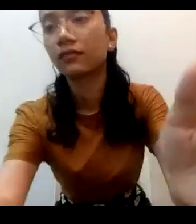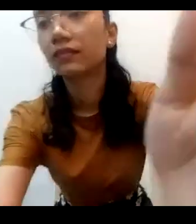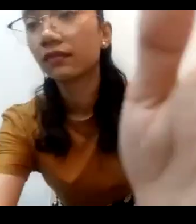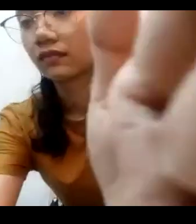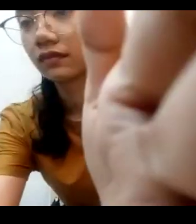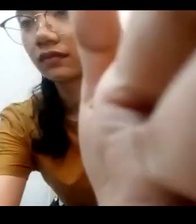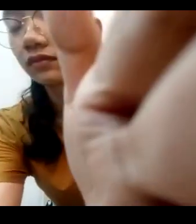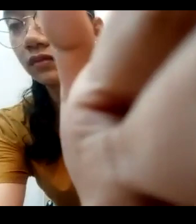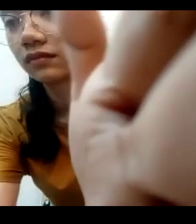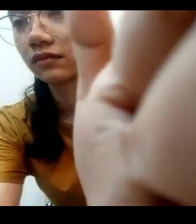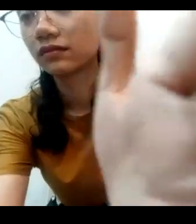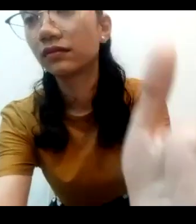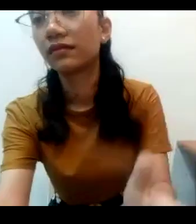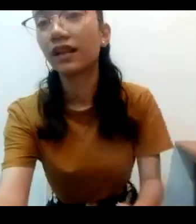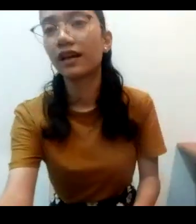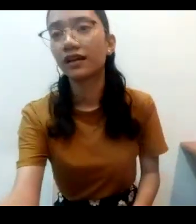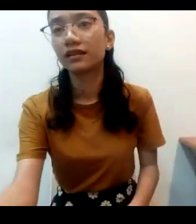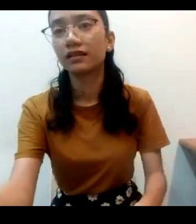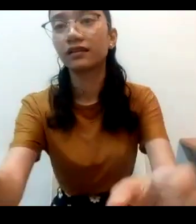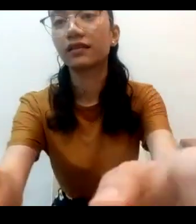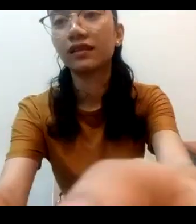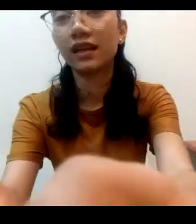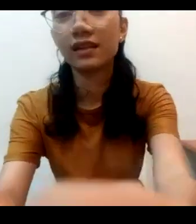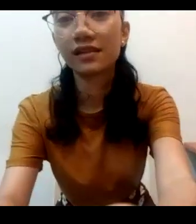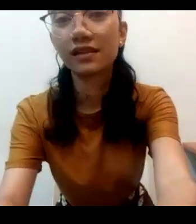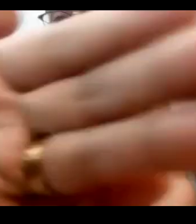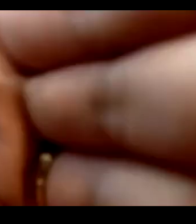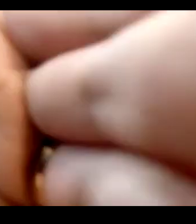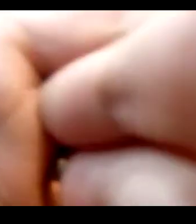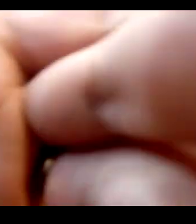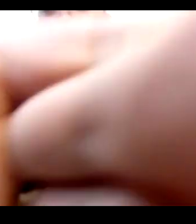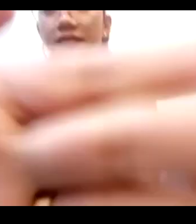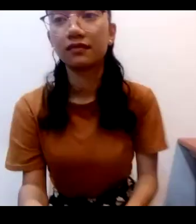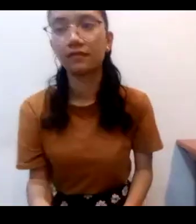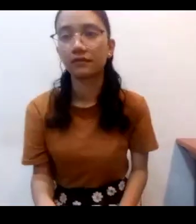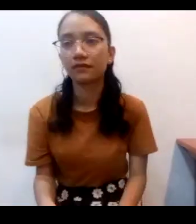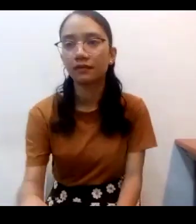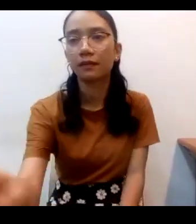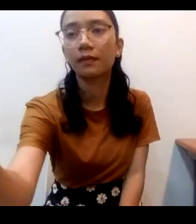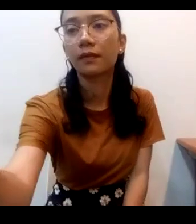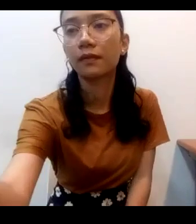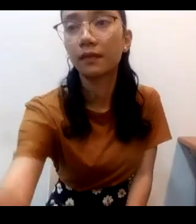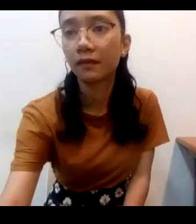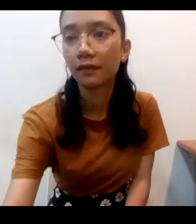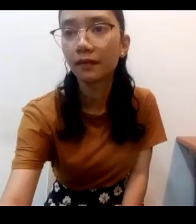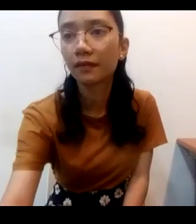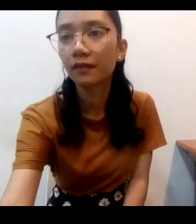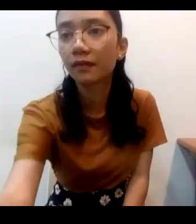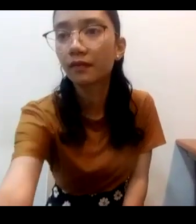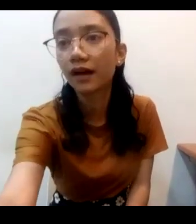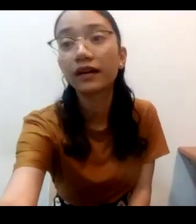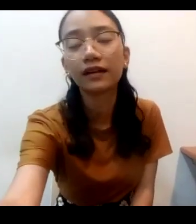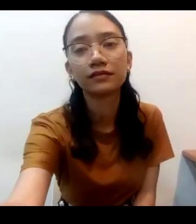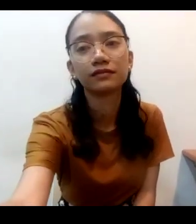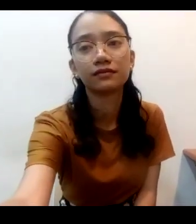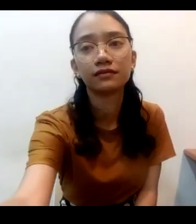said, "Who has made a man's mouth, and who makes the mute, deaf, and the seeing, and the blind?" Kaya sa nang tawagin